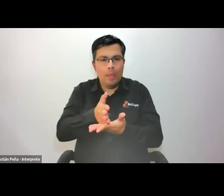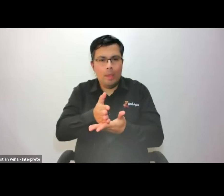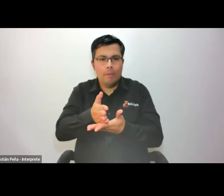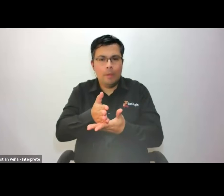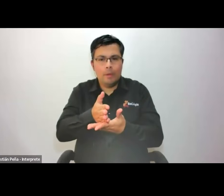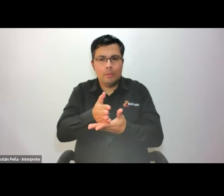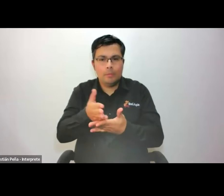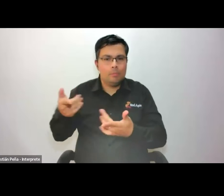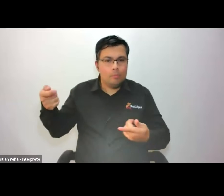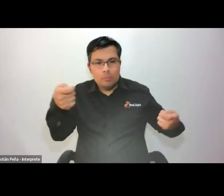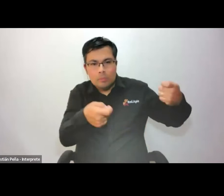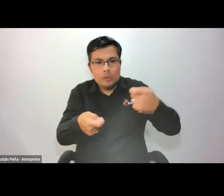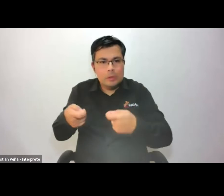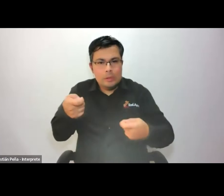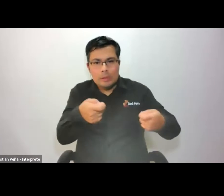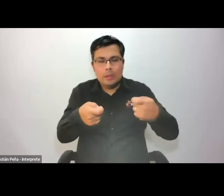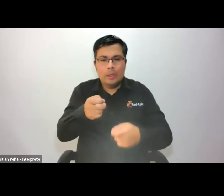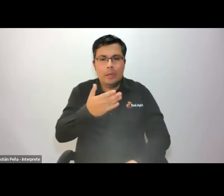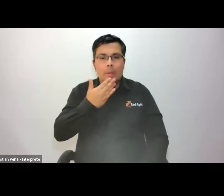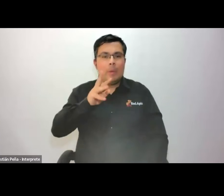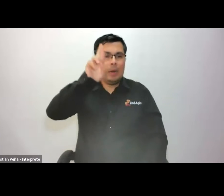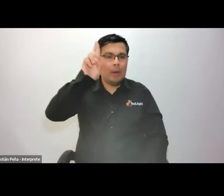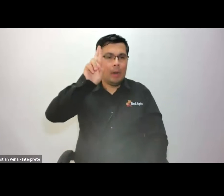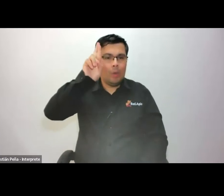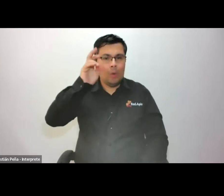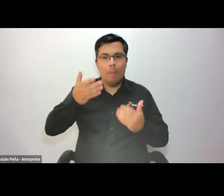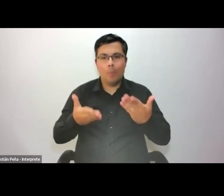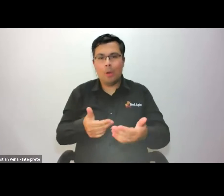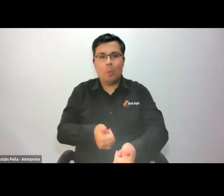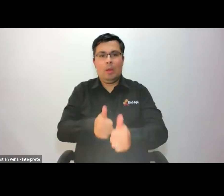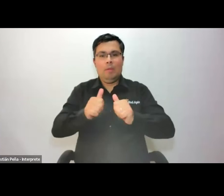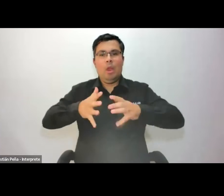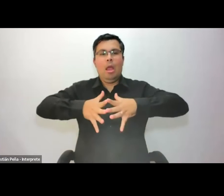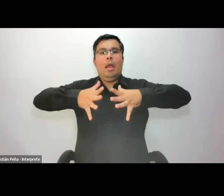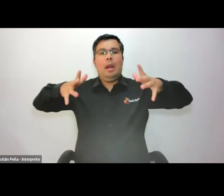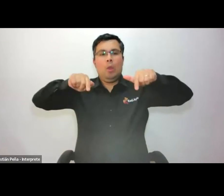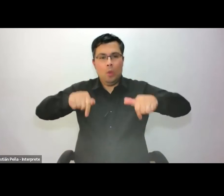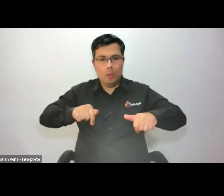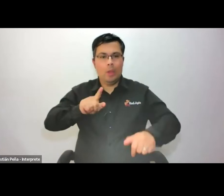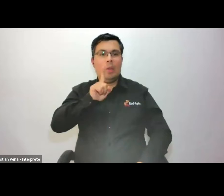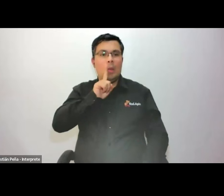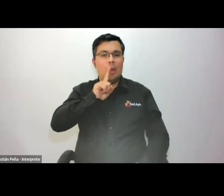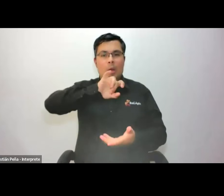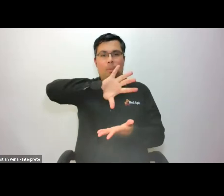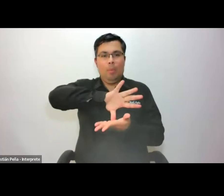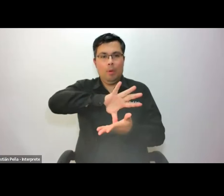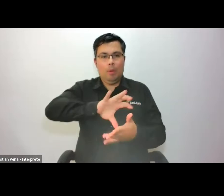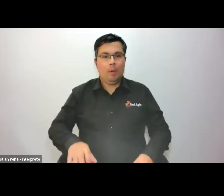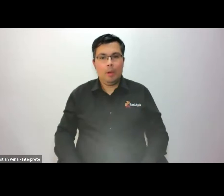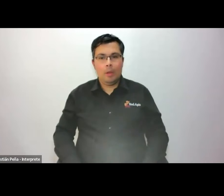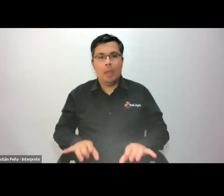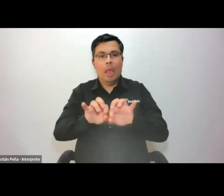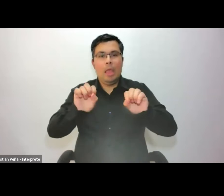es un desafío grande el tener hoy día como país una mirada de educación inclusiva para la neurodivergencia que venga